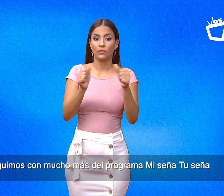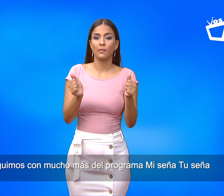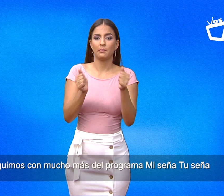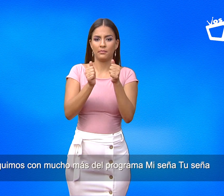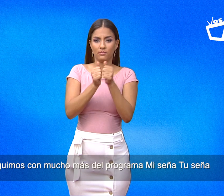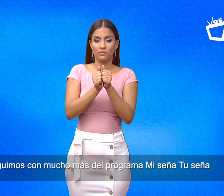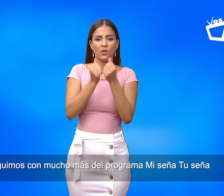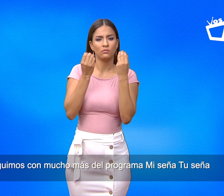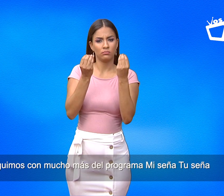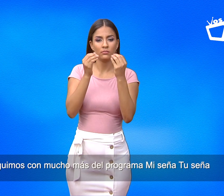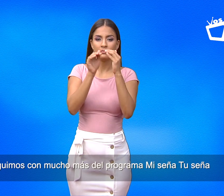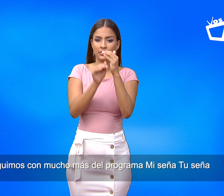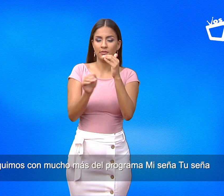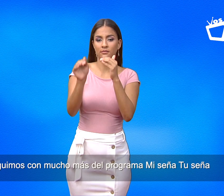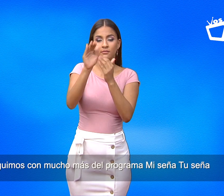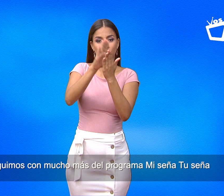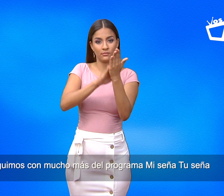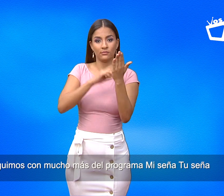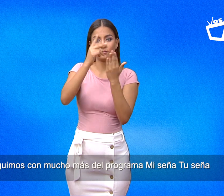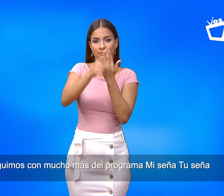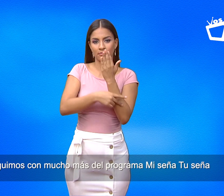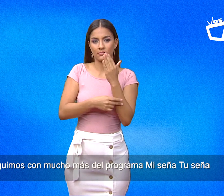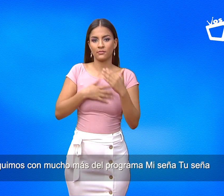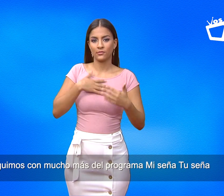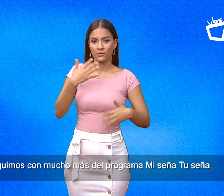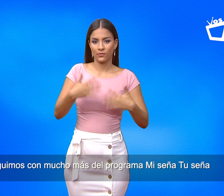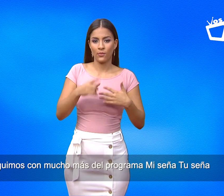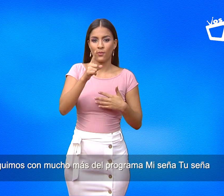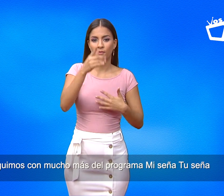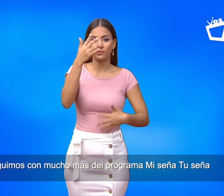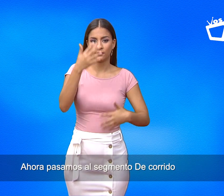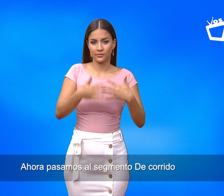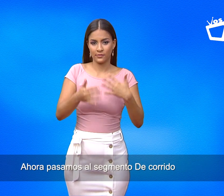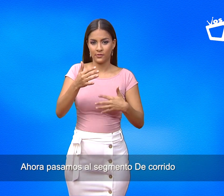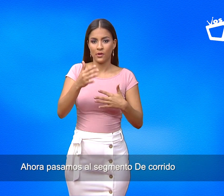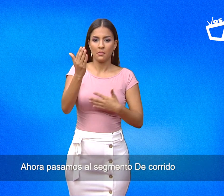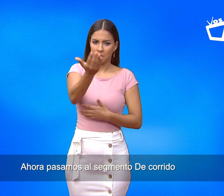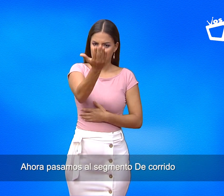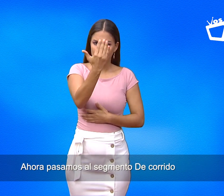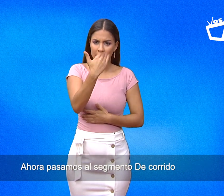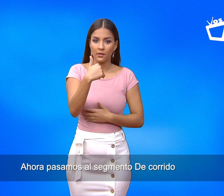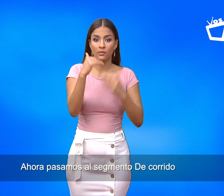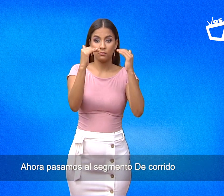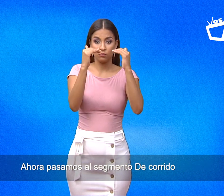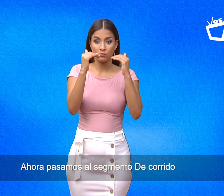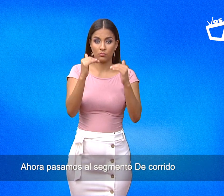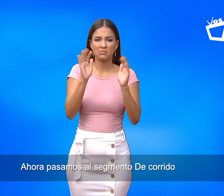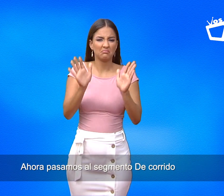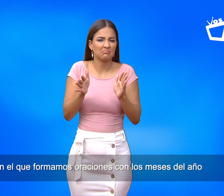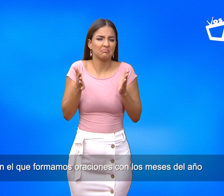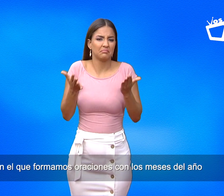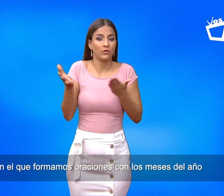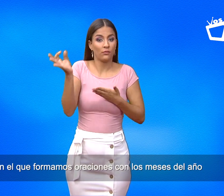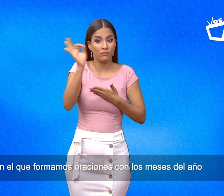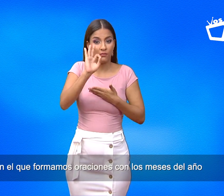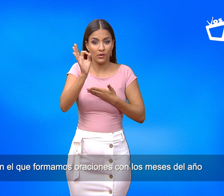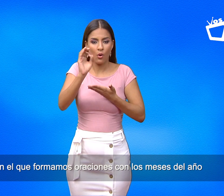seguimos con un yo más el programa me enseña tu señal ahora pasamos al segmento de corrido en el que formamos